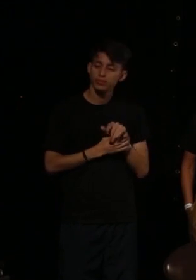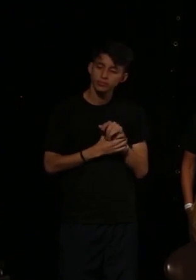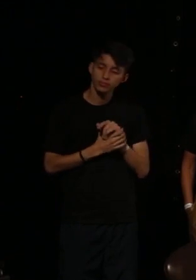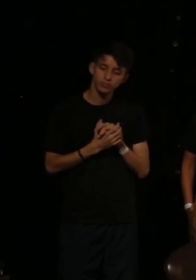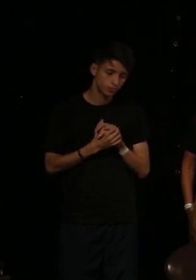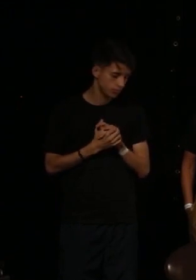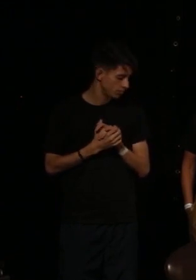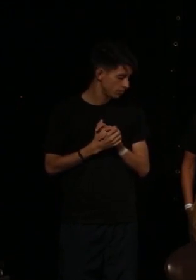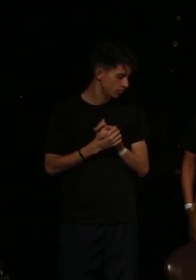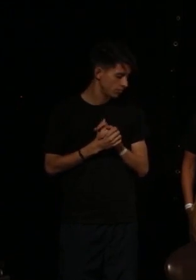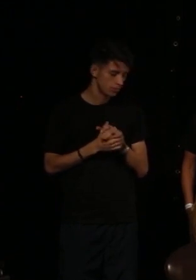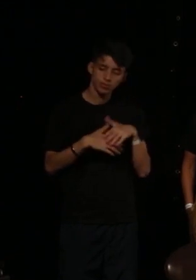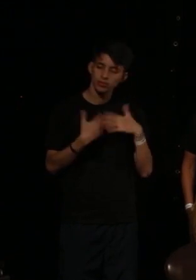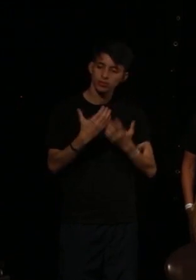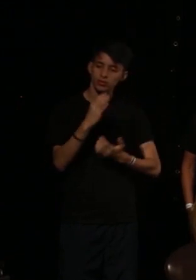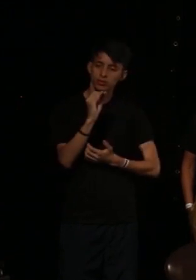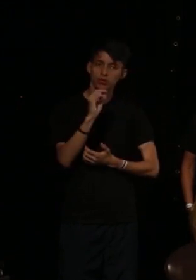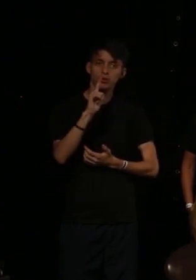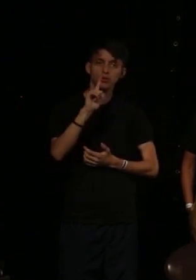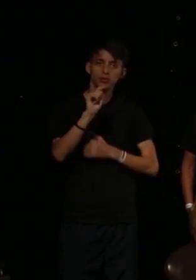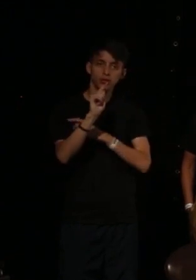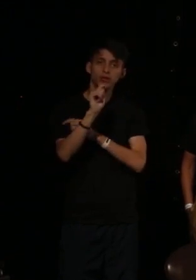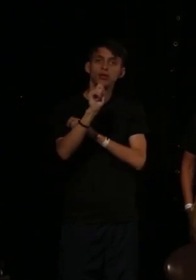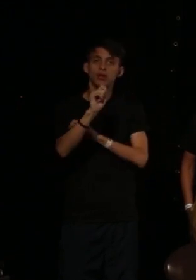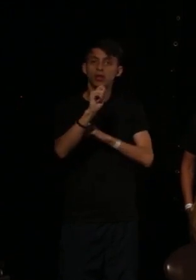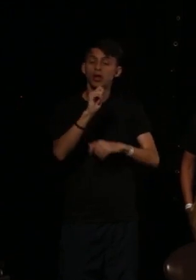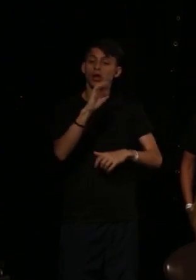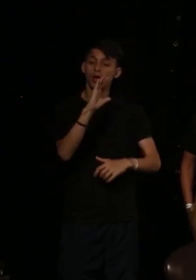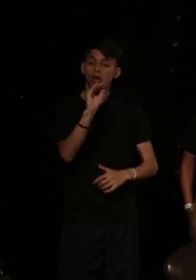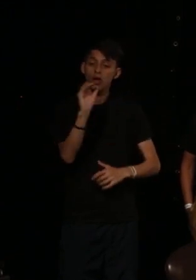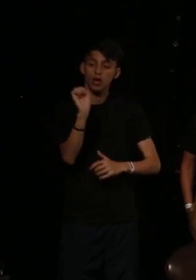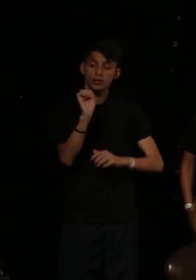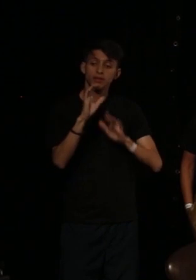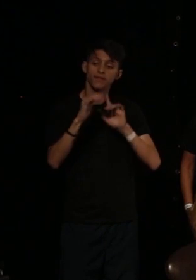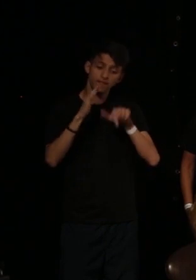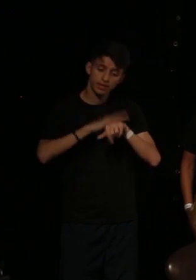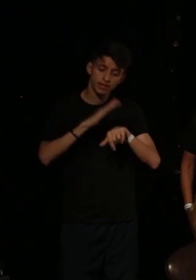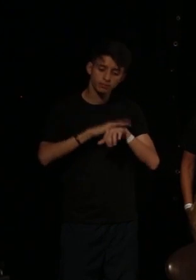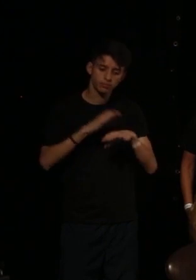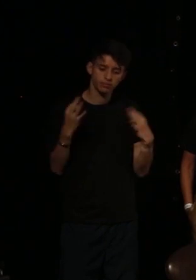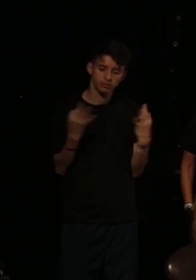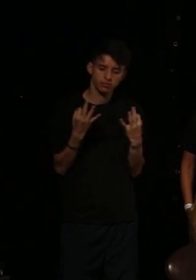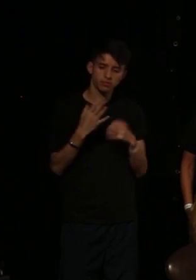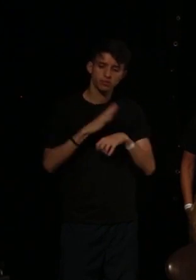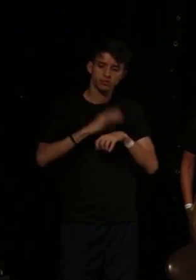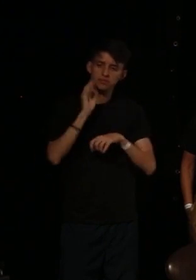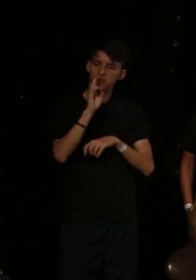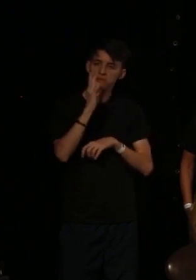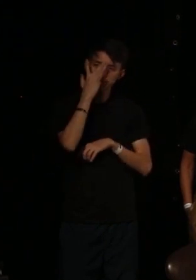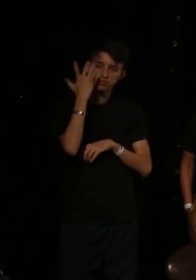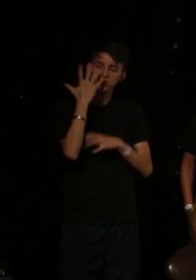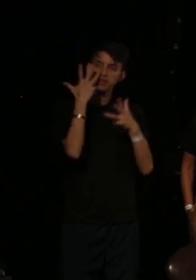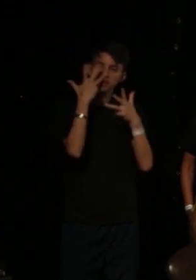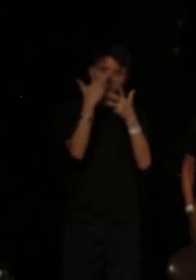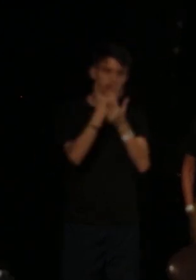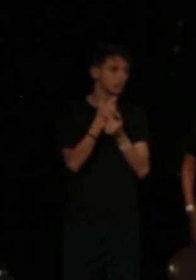E o Instituto Olga Koss faz isso perfeitamente. Ver essas pessoas lindas,